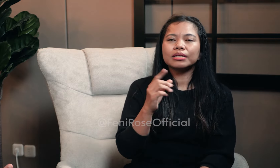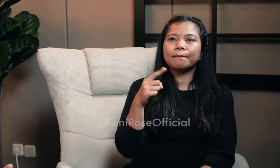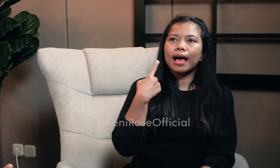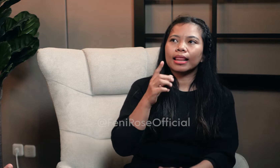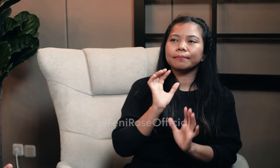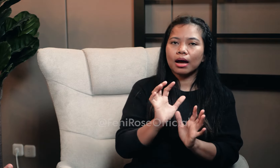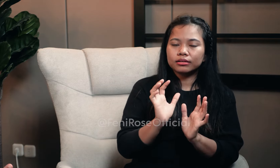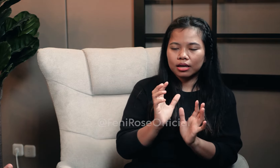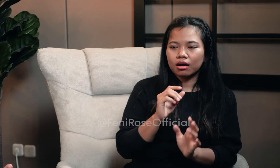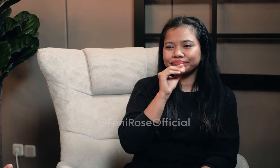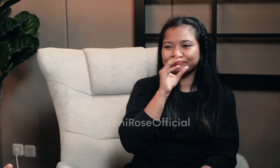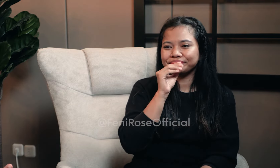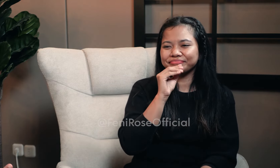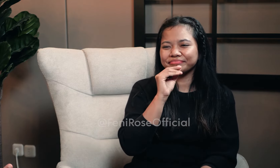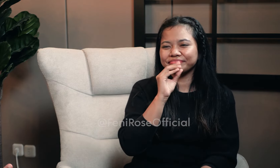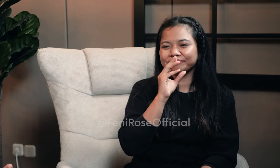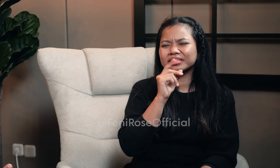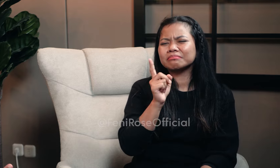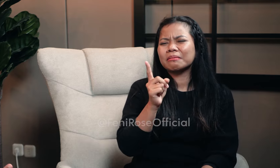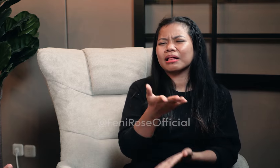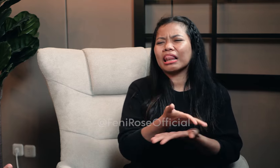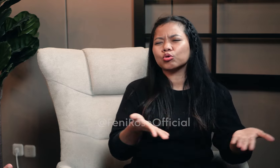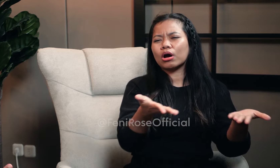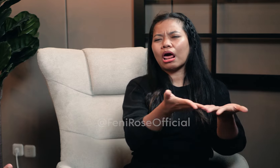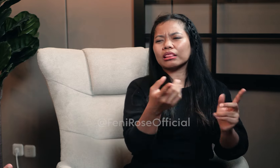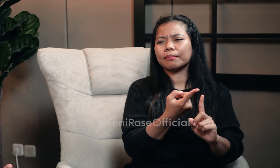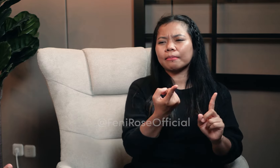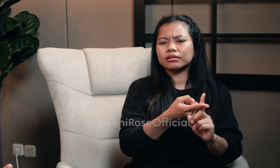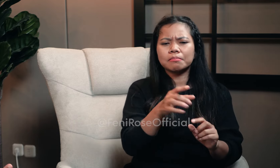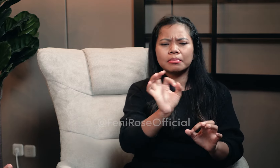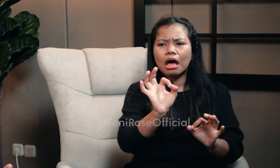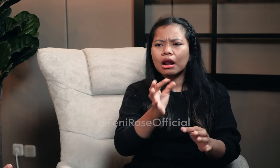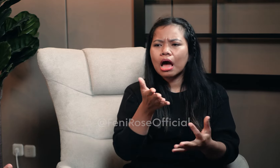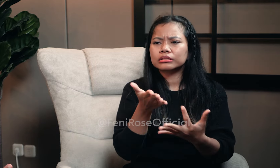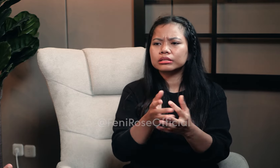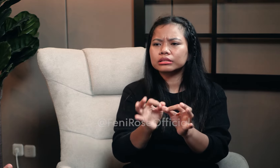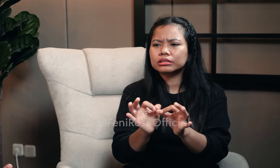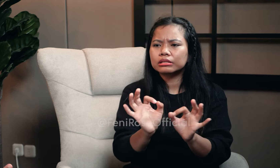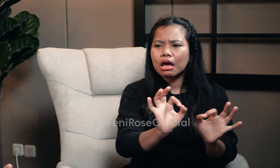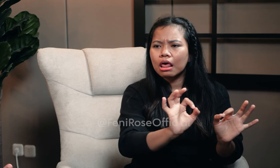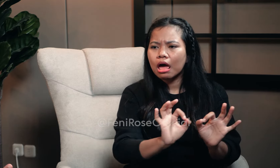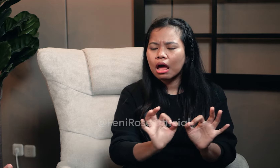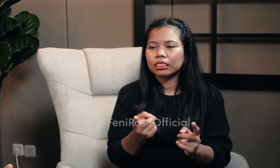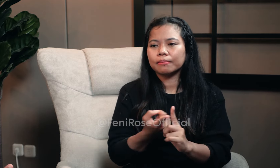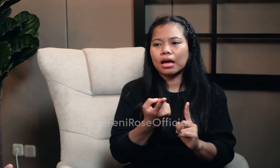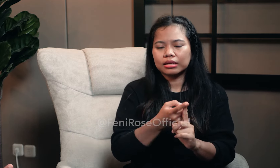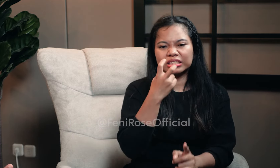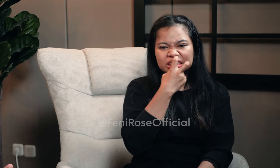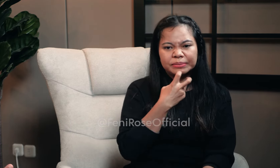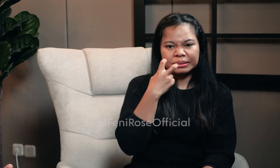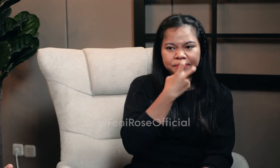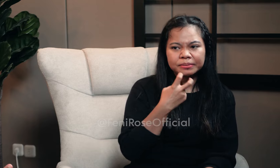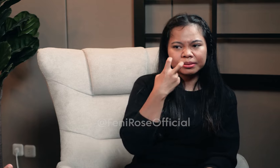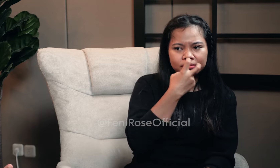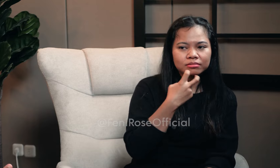Mbak ee tapi yang saling banyak ee ee oral dipaksa karena kan lingkungan memaksa saya buat oral